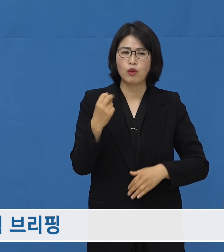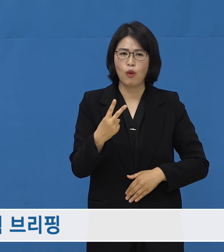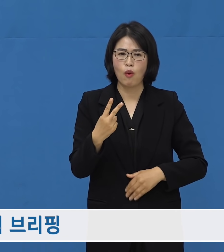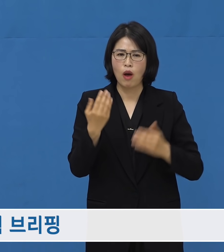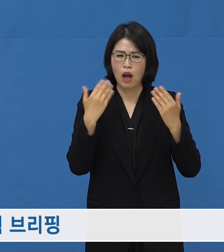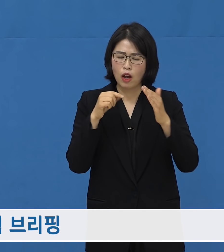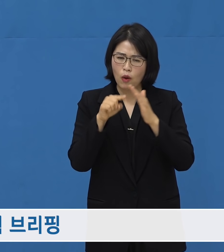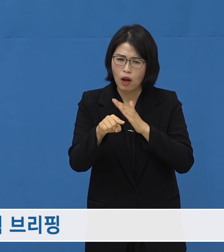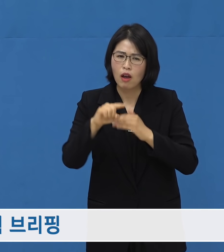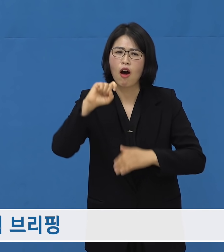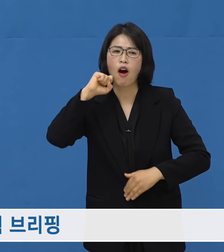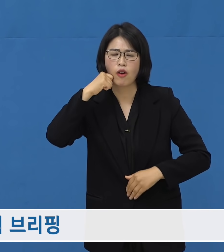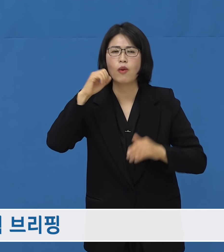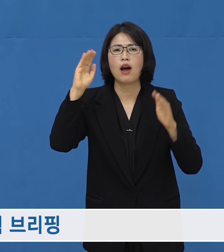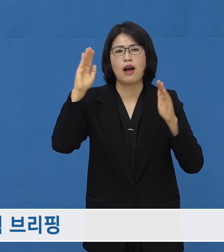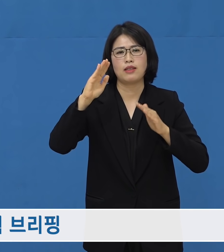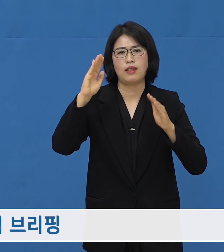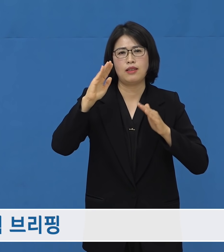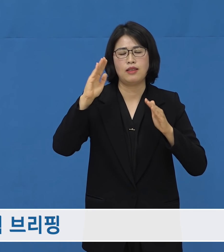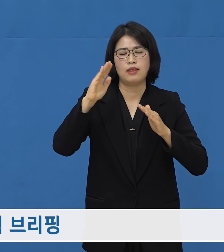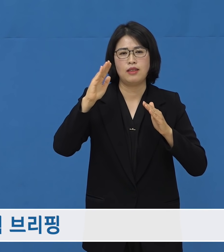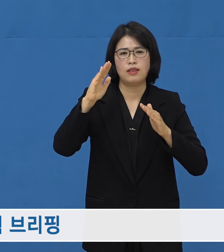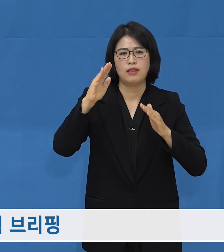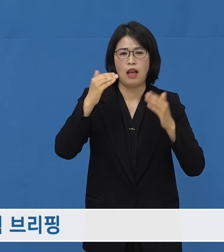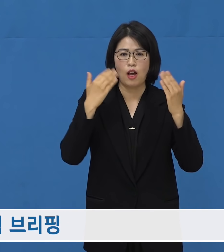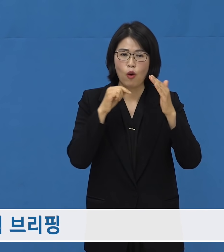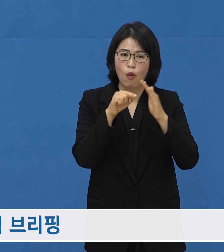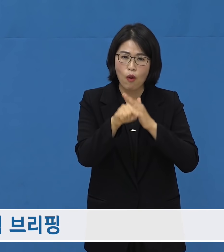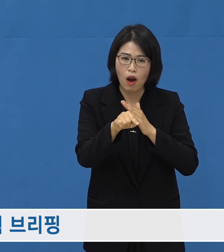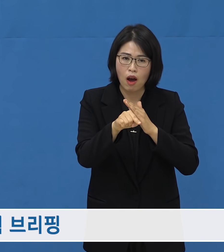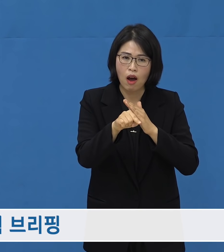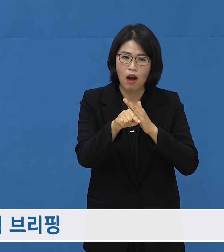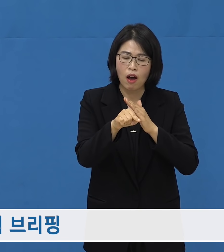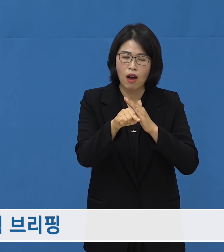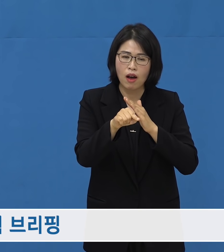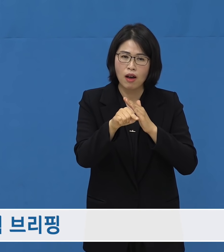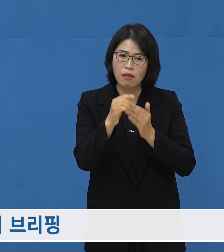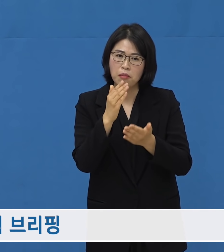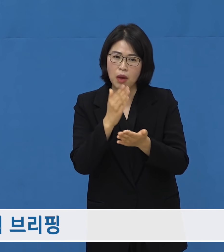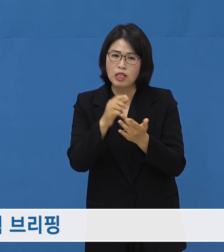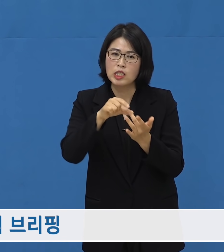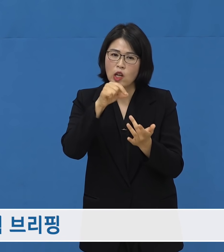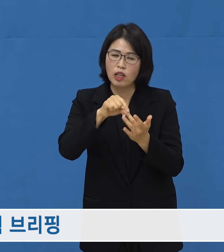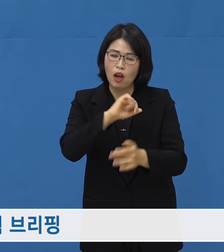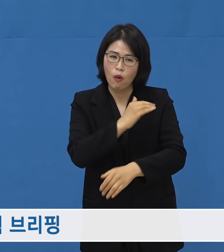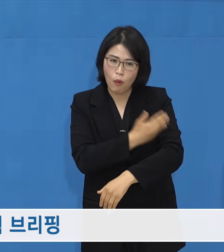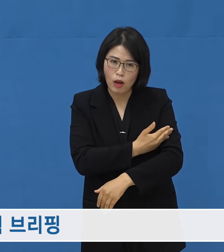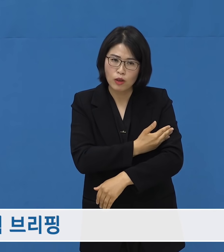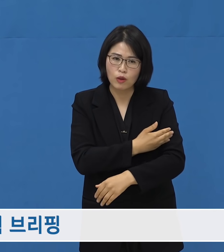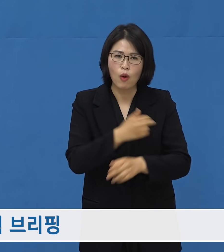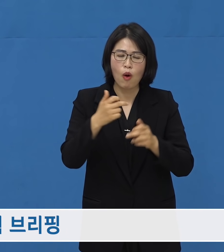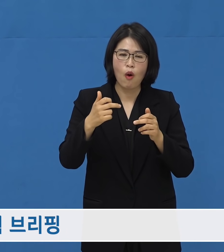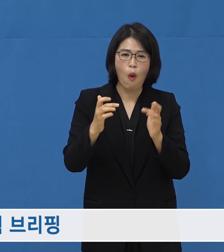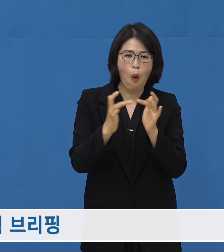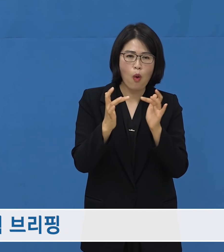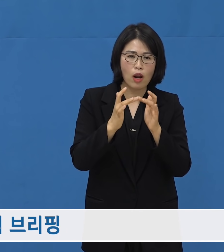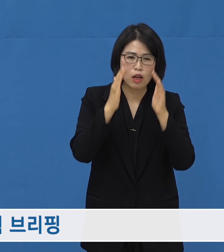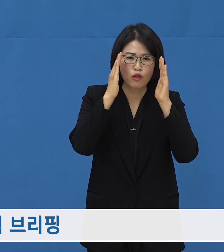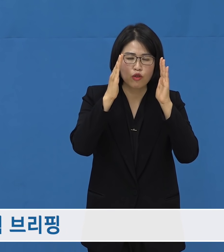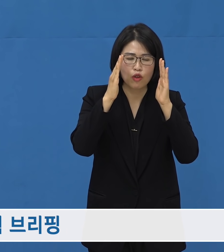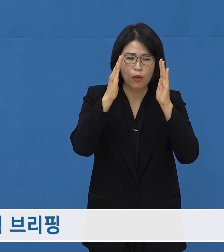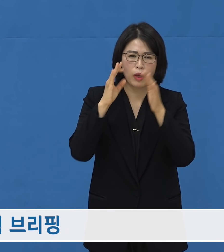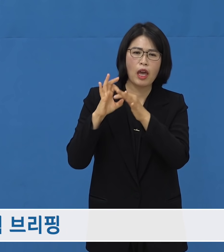어려운 상황에 있는 학생들을 위해 등교 선택권과 더불어 온라인 수업도 계속